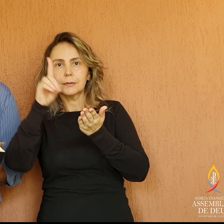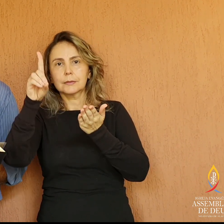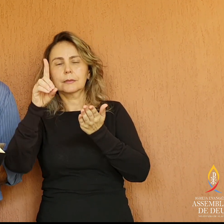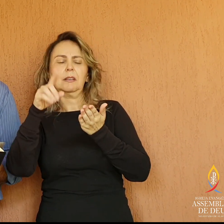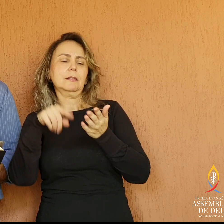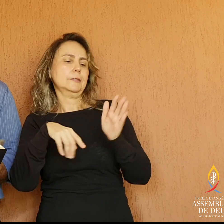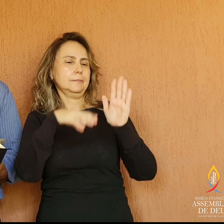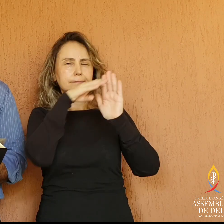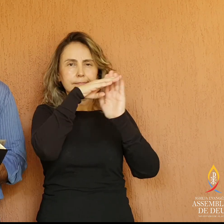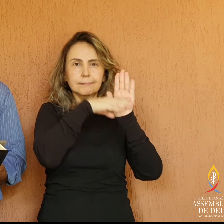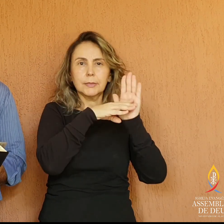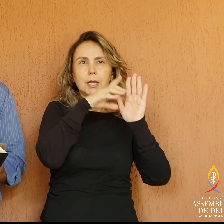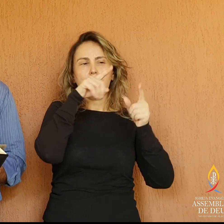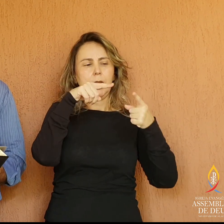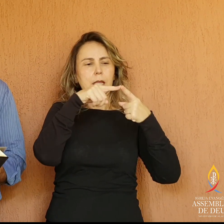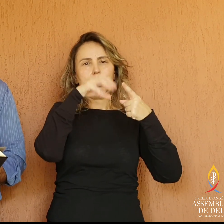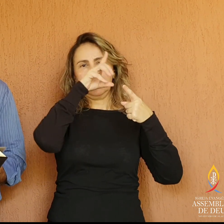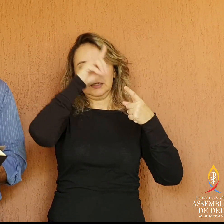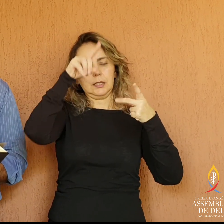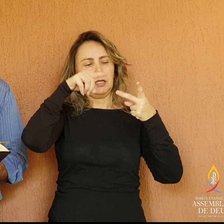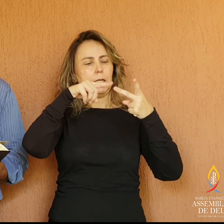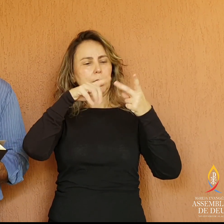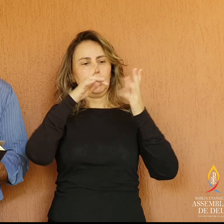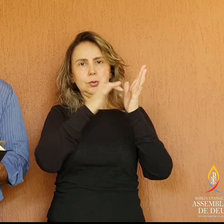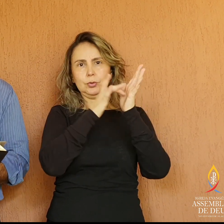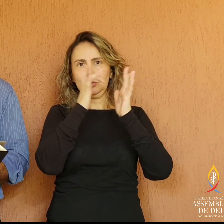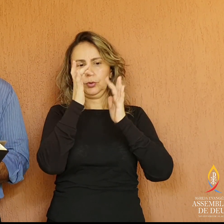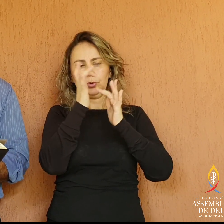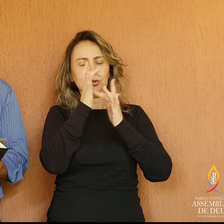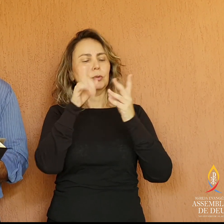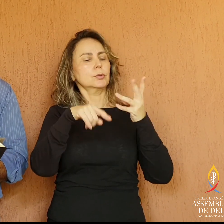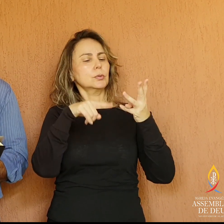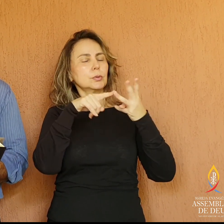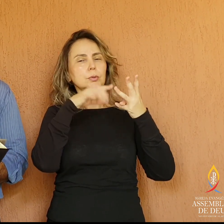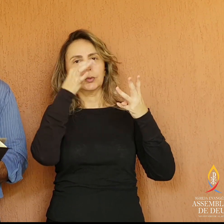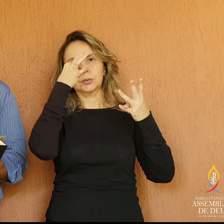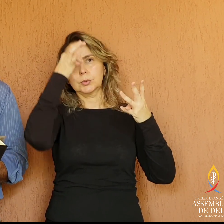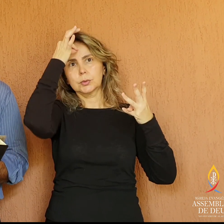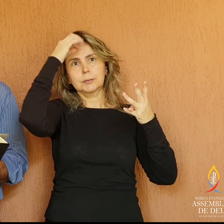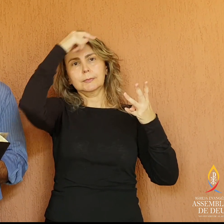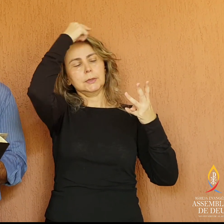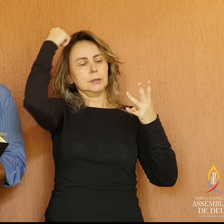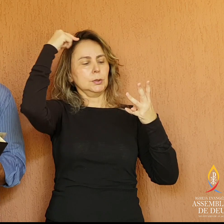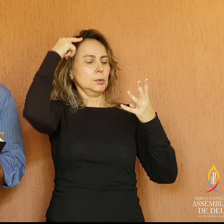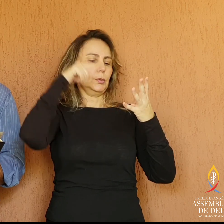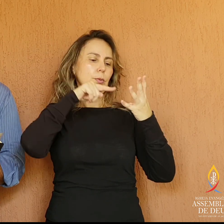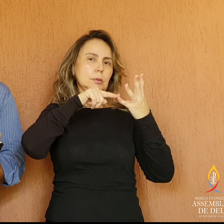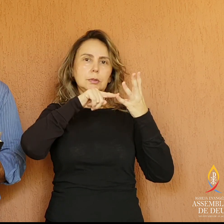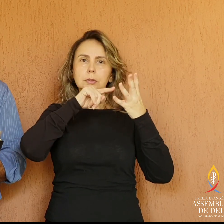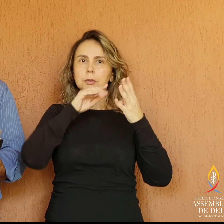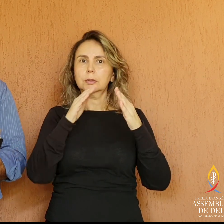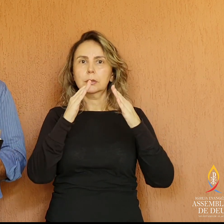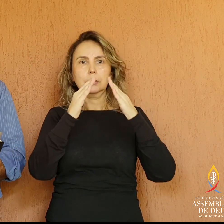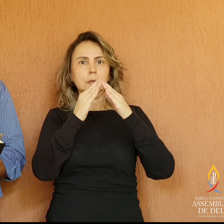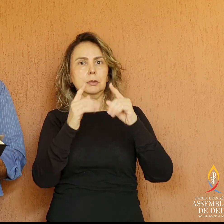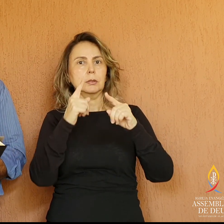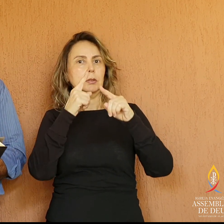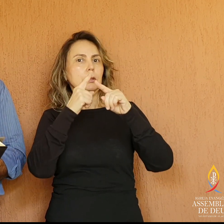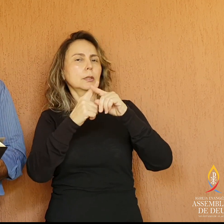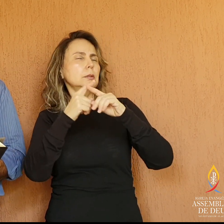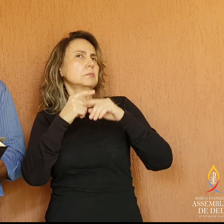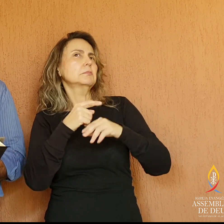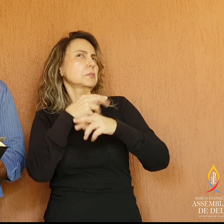Deus, Jesus, o Espírito Santo, falava sobre a igreja, né? E também falava sobre a ressurreição